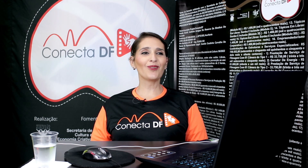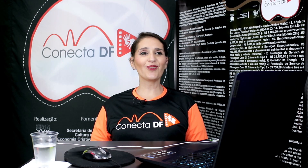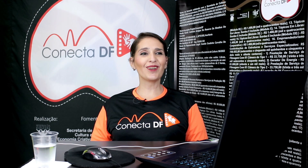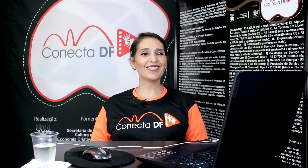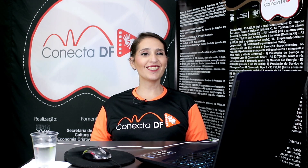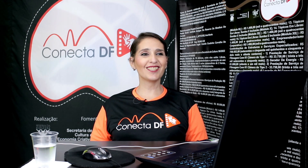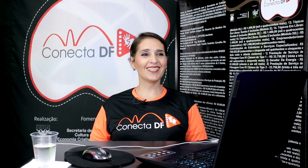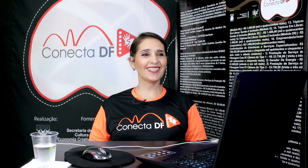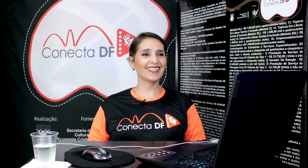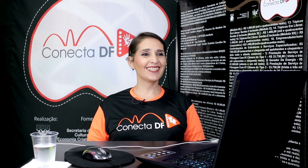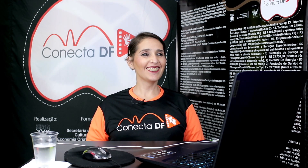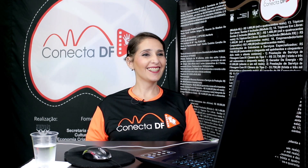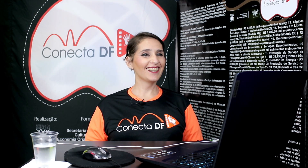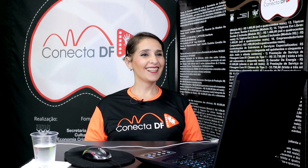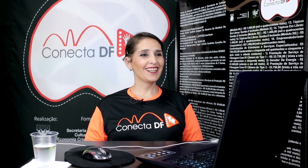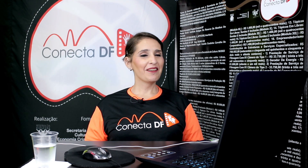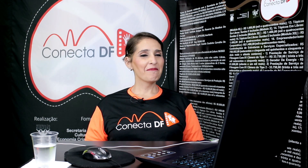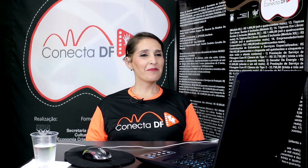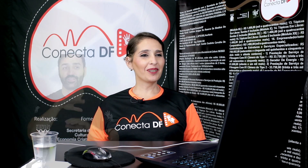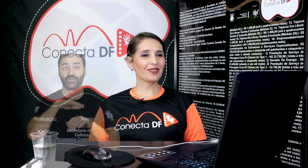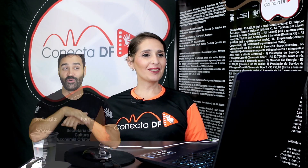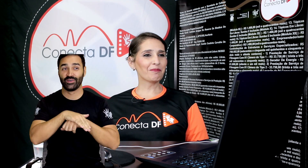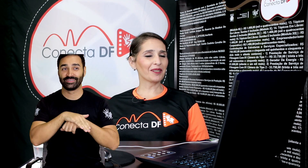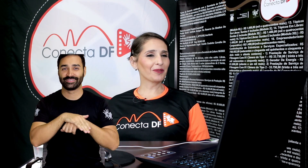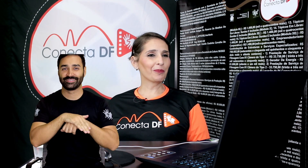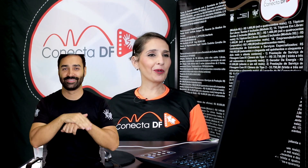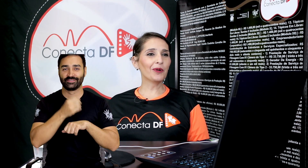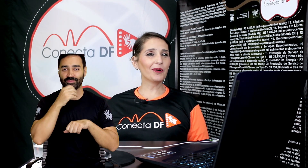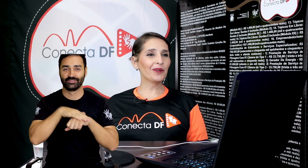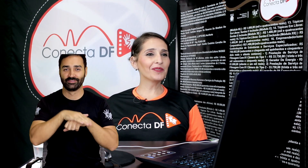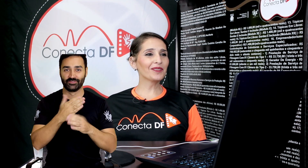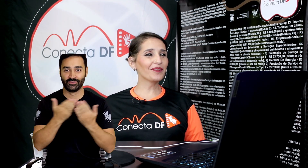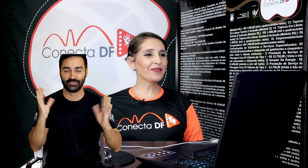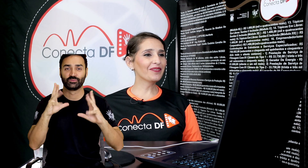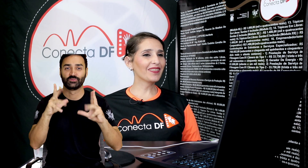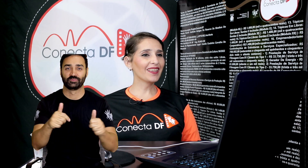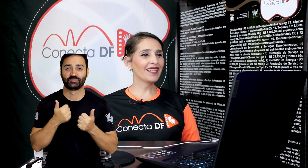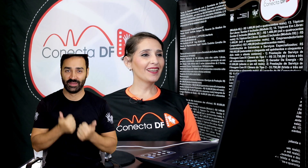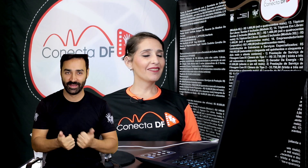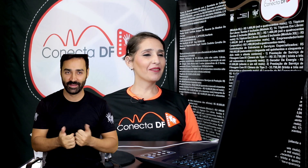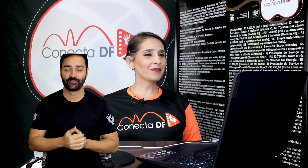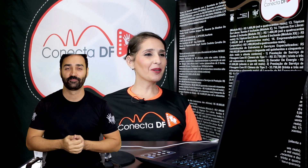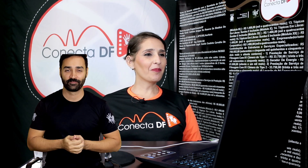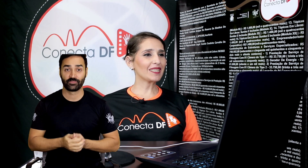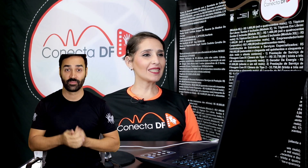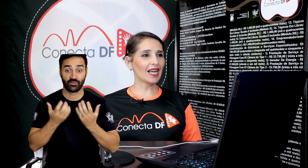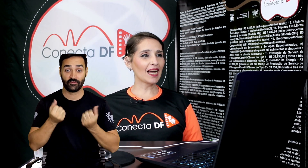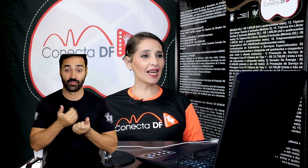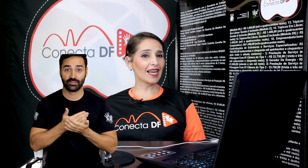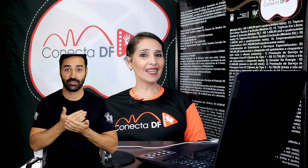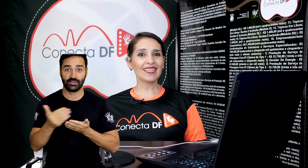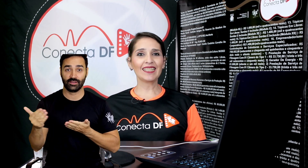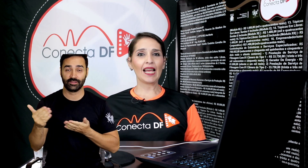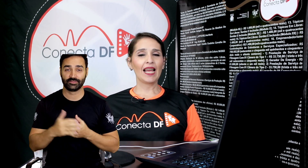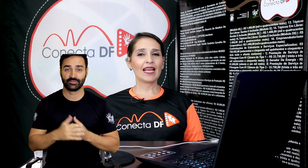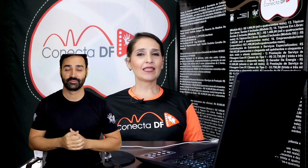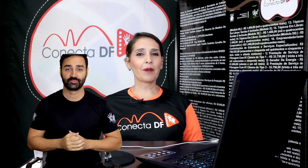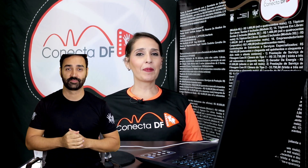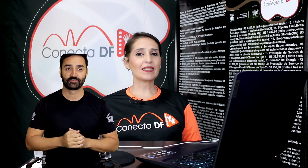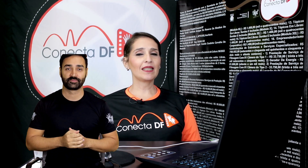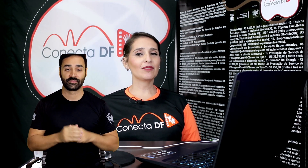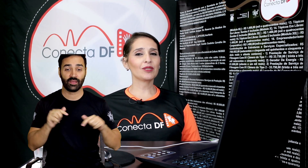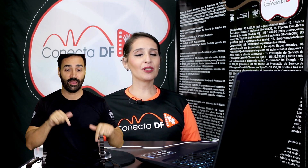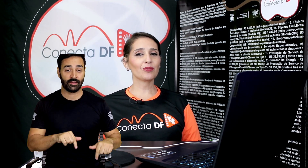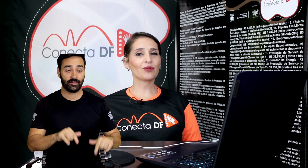Boa noite! Boa noite para todo mundo. Vamos começar. Essa é